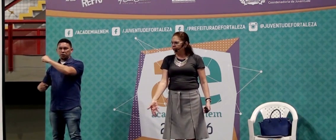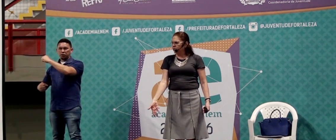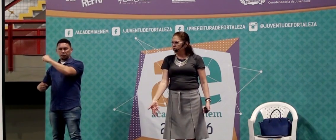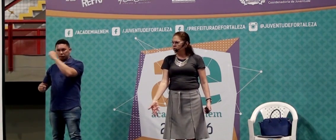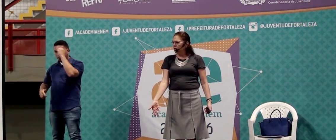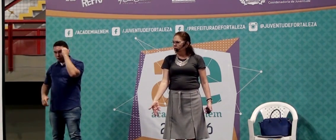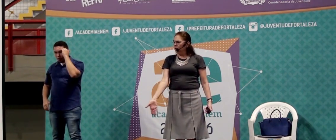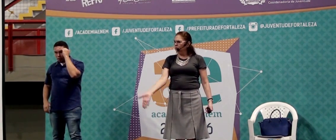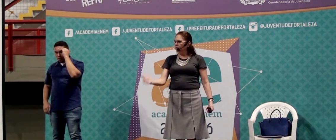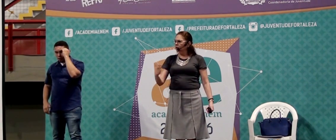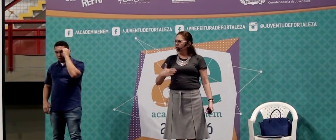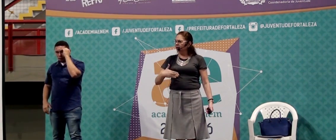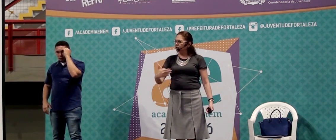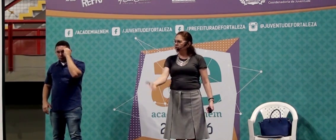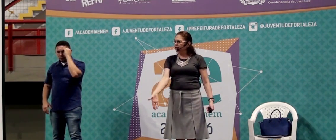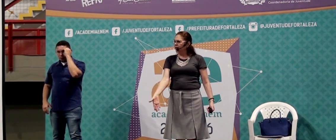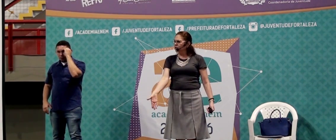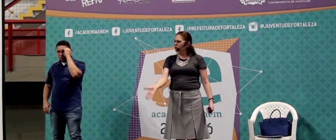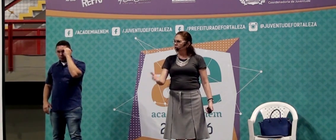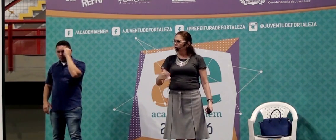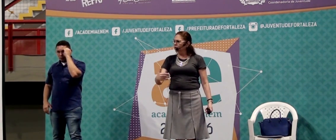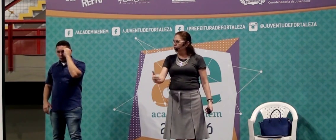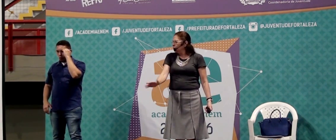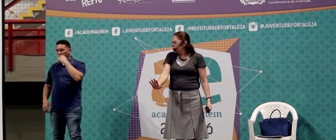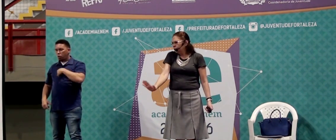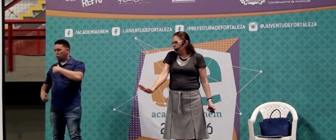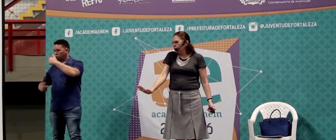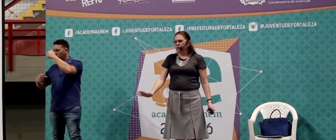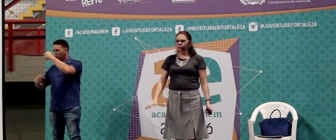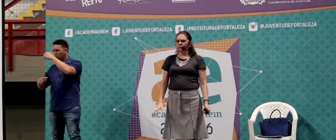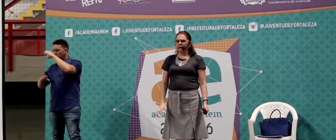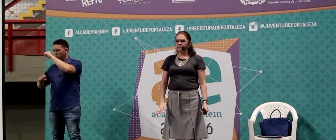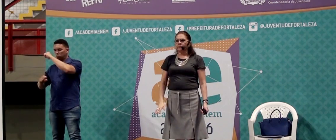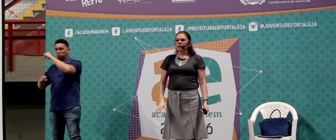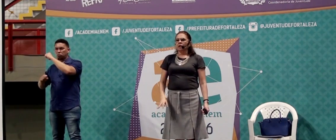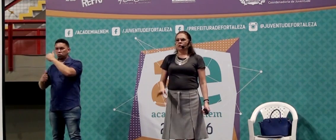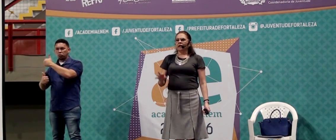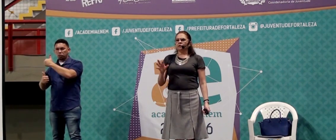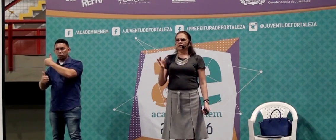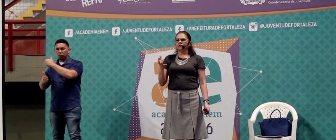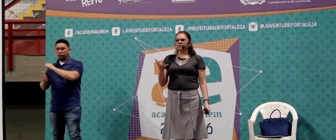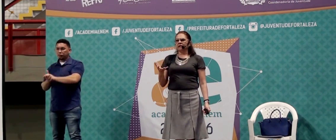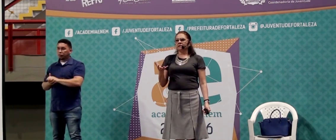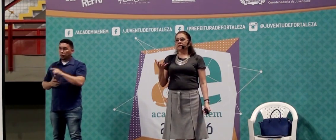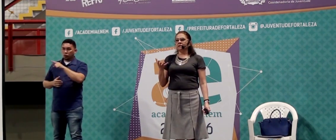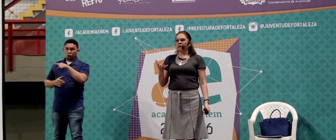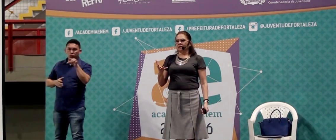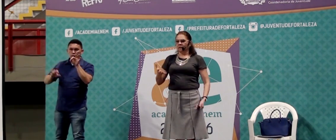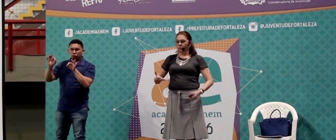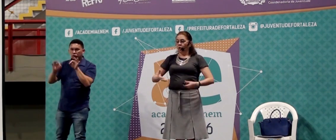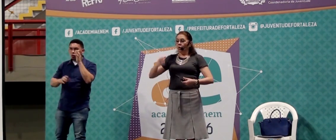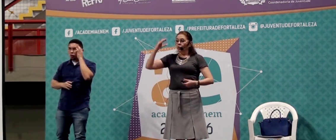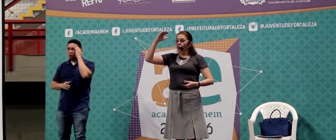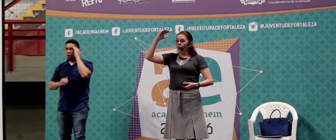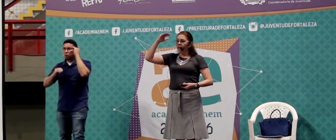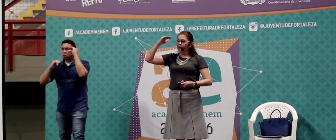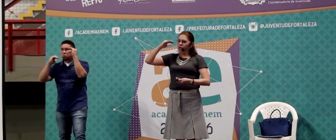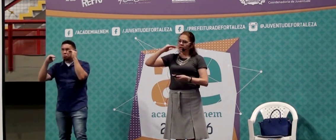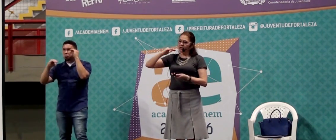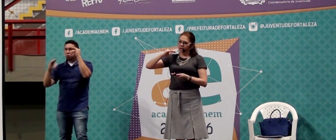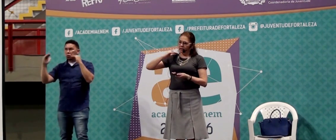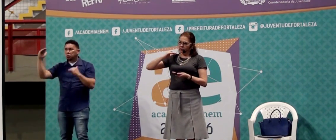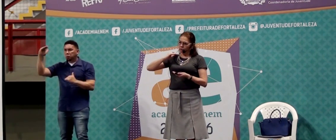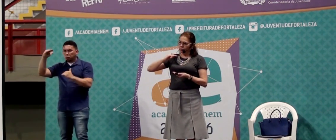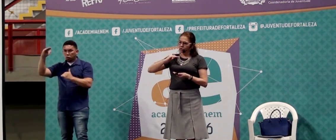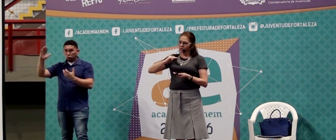com 7. Ou 7, 7, 8, 8. Tudo bem. Eu quero que vocês entendam. O número